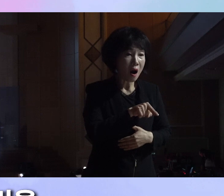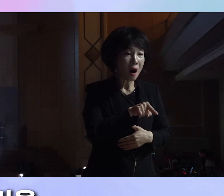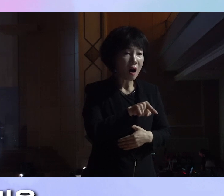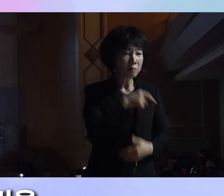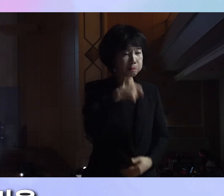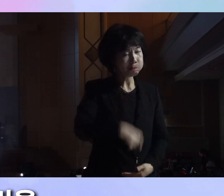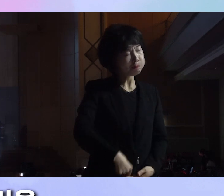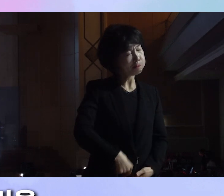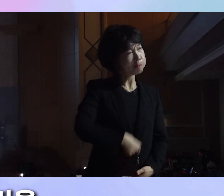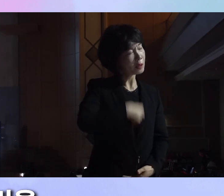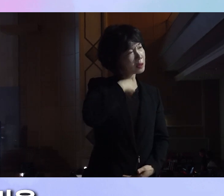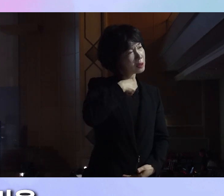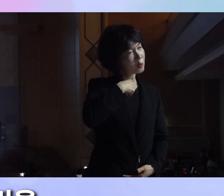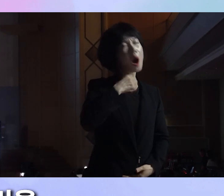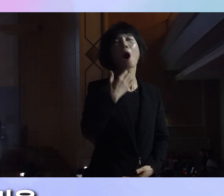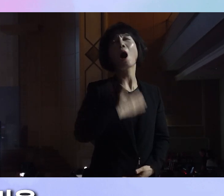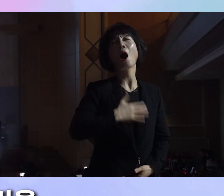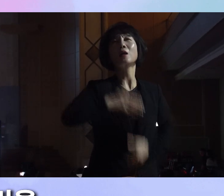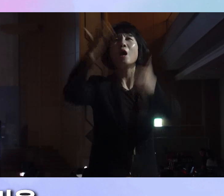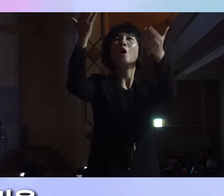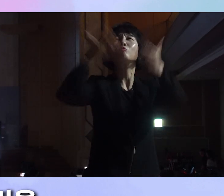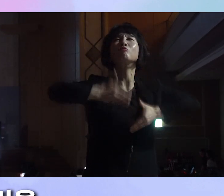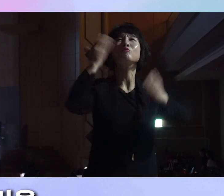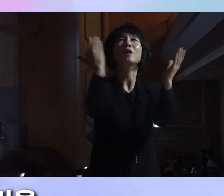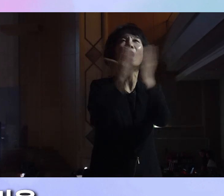진실로 알게 하소서.